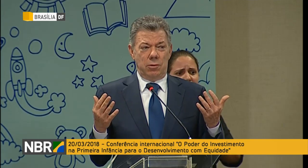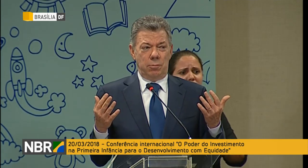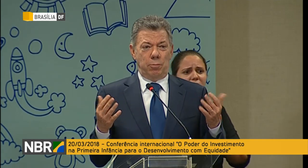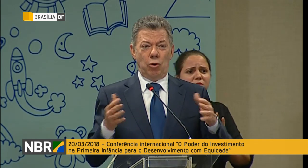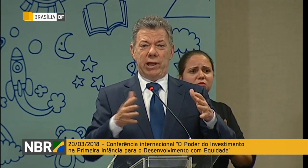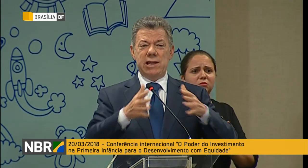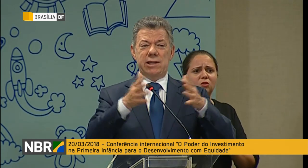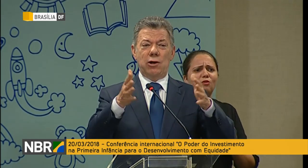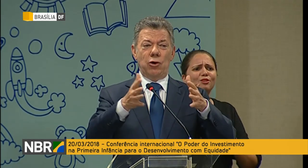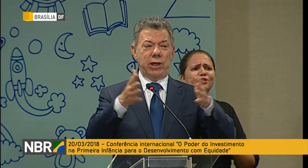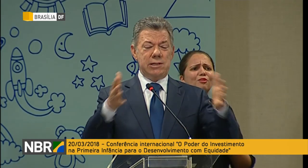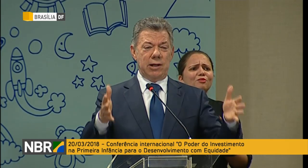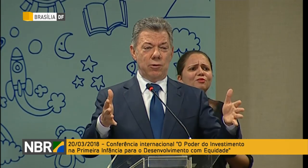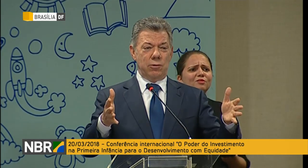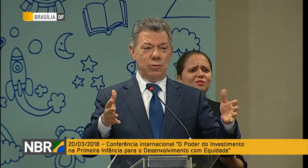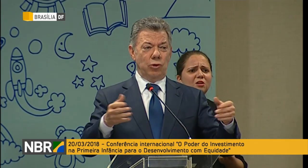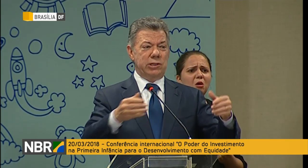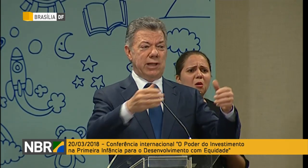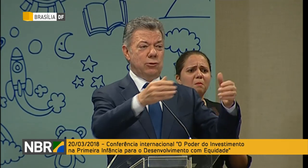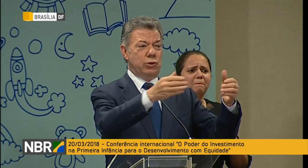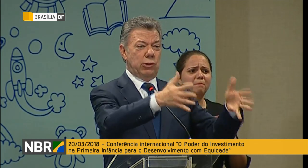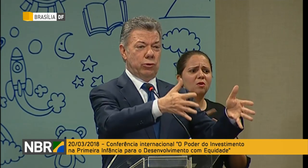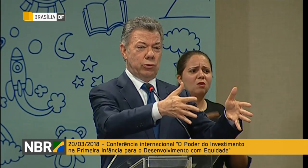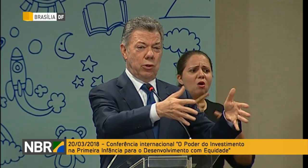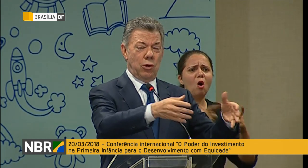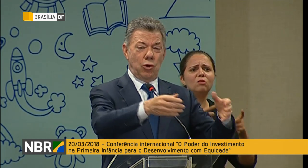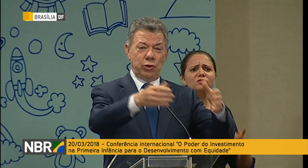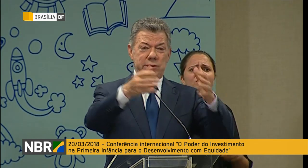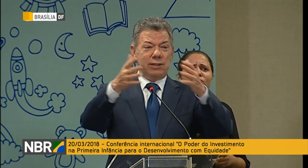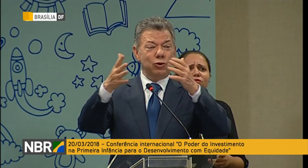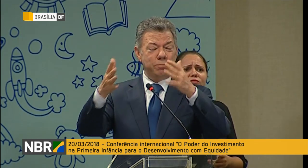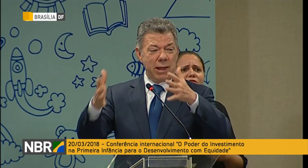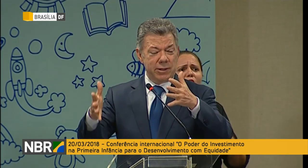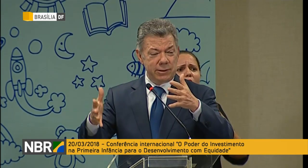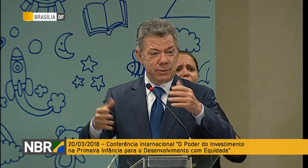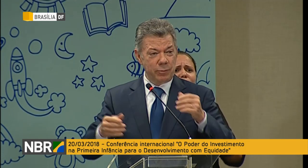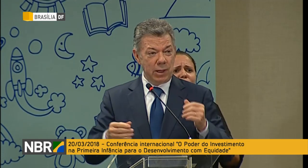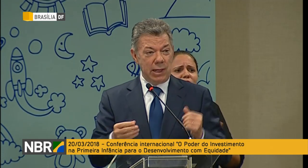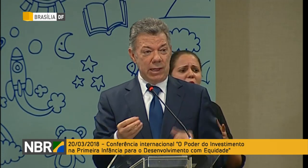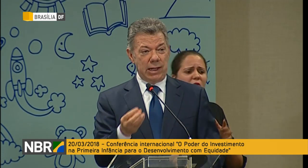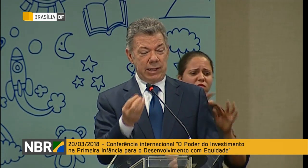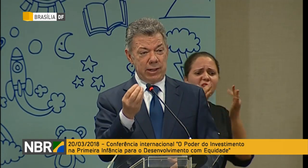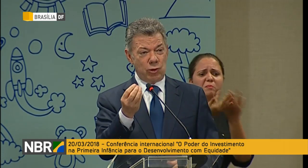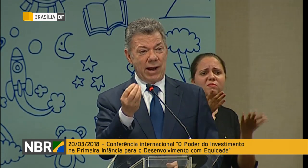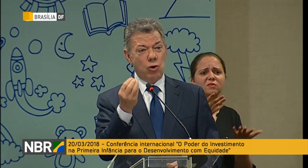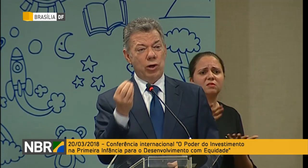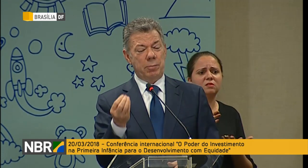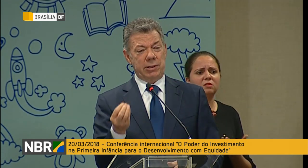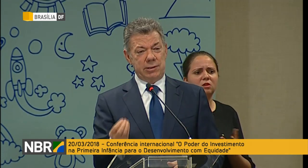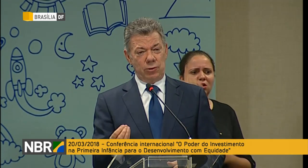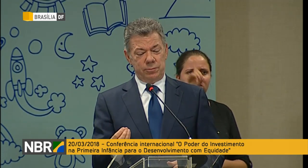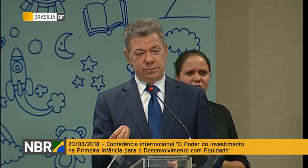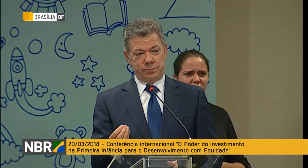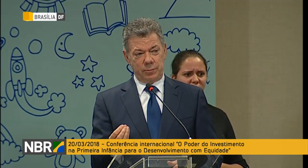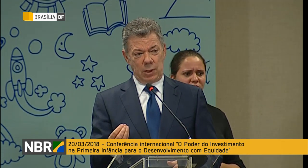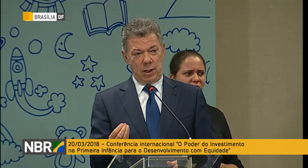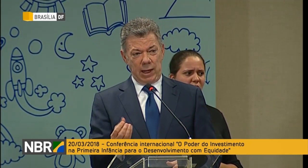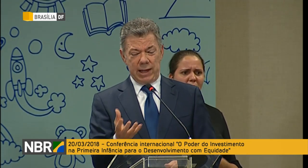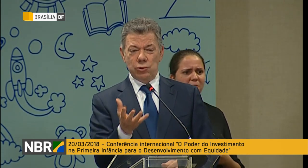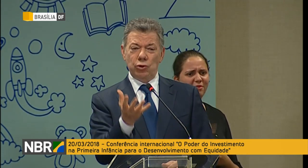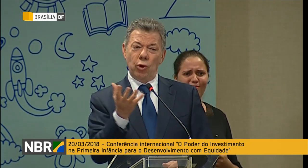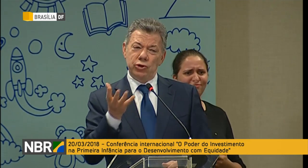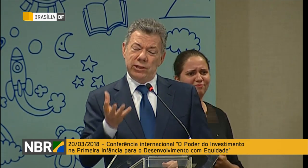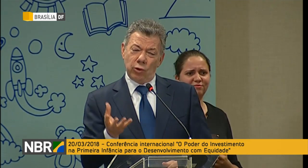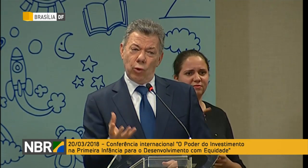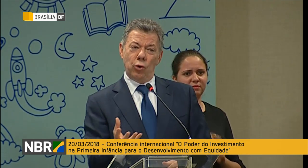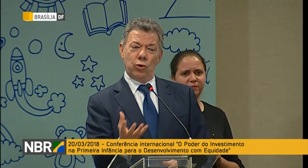é que lhe diga a elas o que aconteceu, por que fizeram isso, onde estão seus filhos, onde estão seus pais, e o direito à não